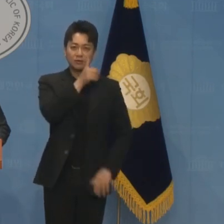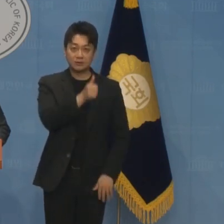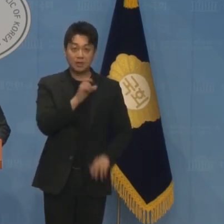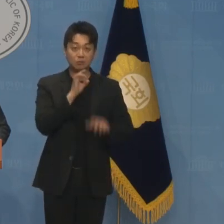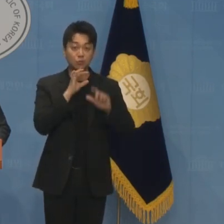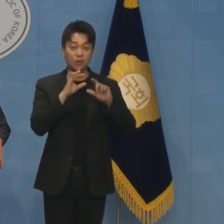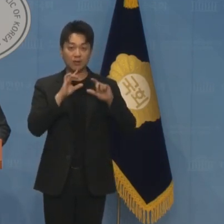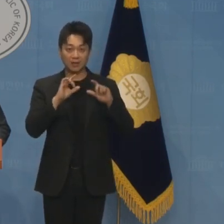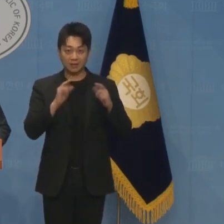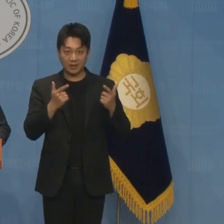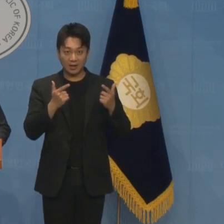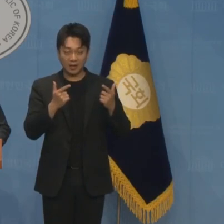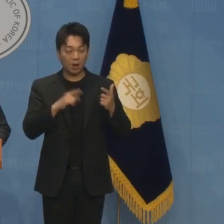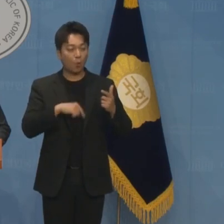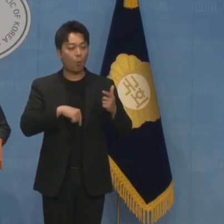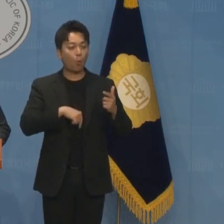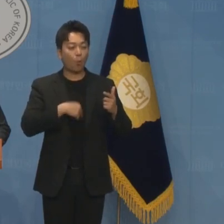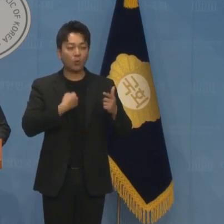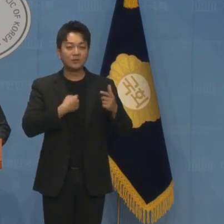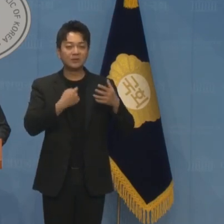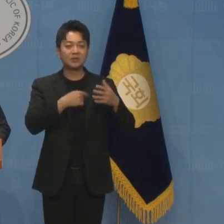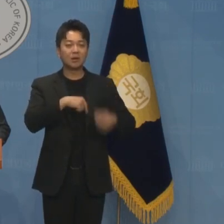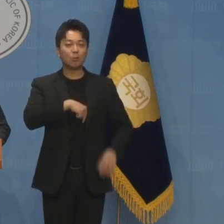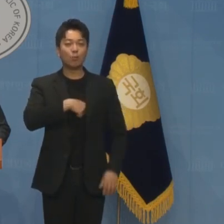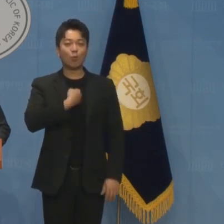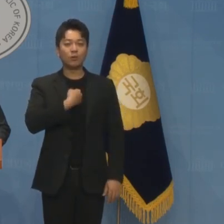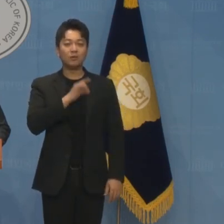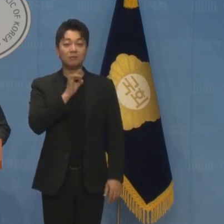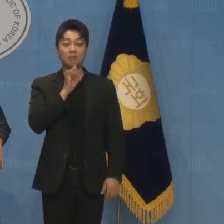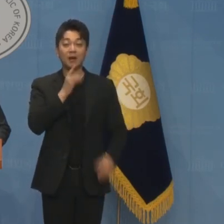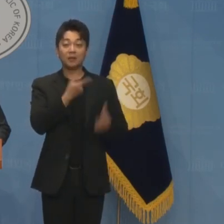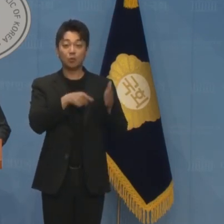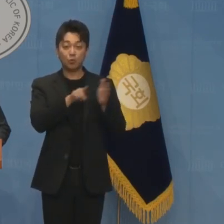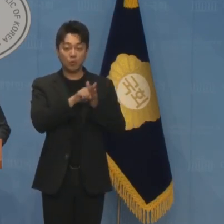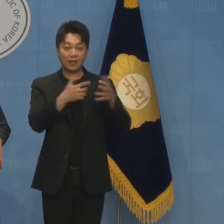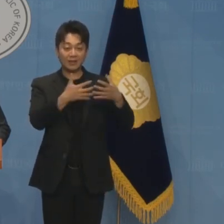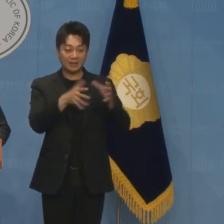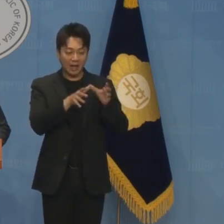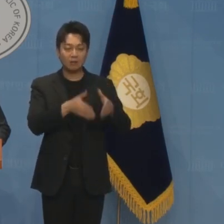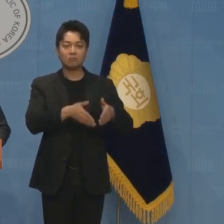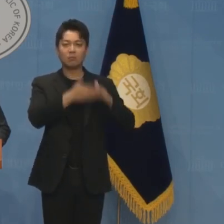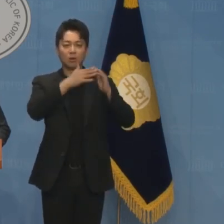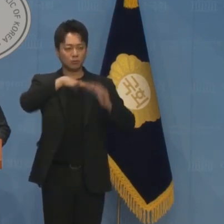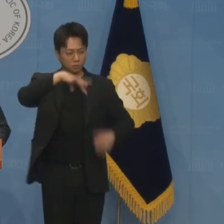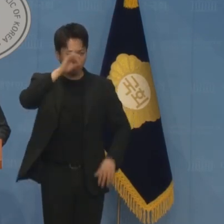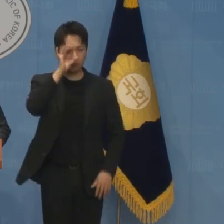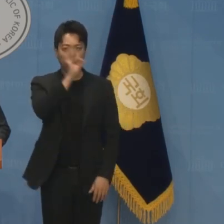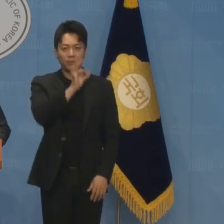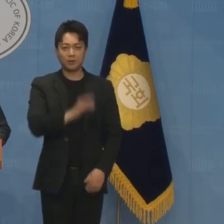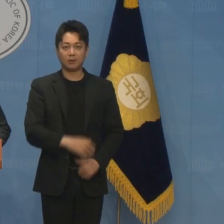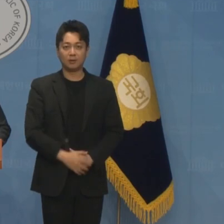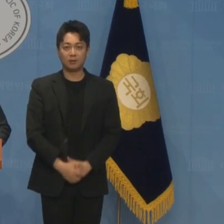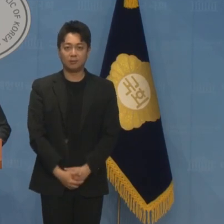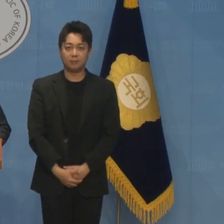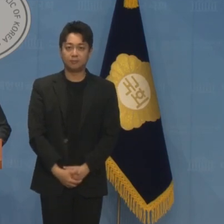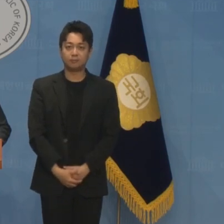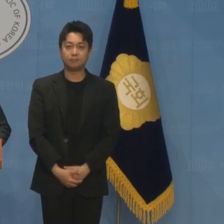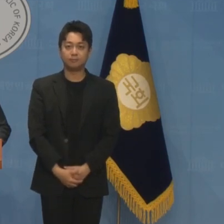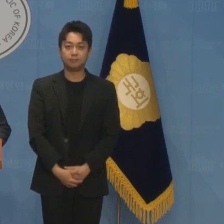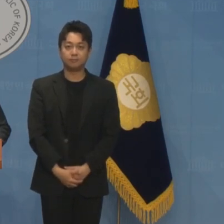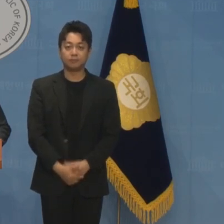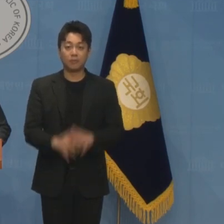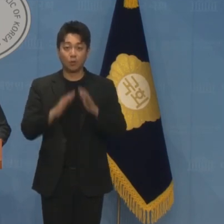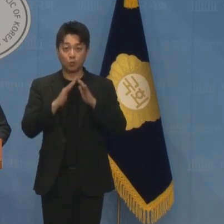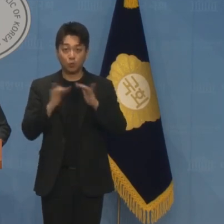들어봤어도 사람을 위해 당을 만드는 위인 설 당은 처음 들어봅니다 그야말로 국민